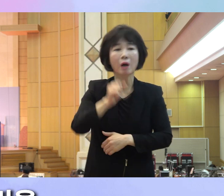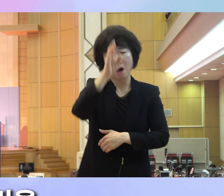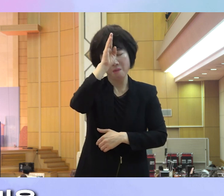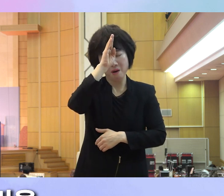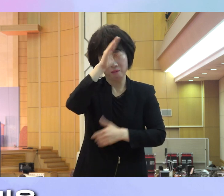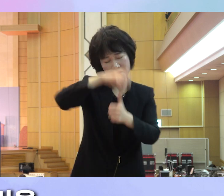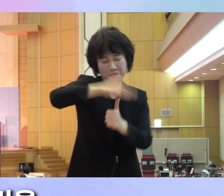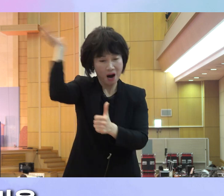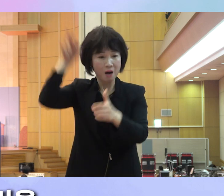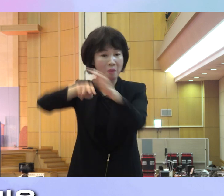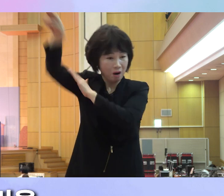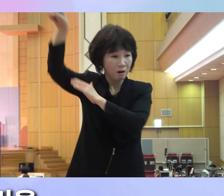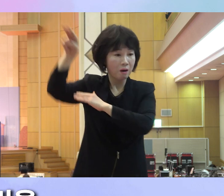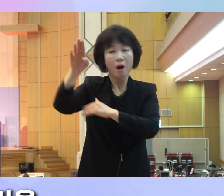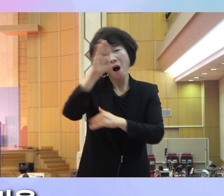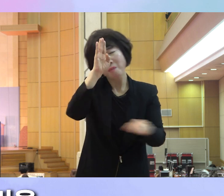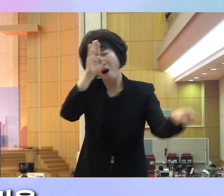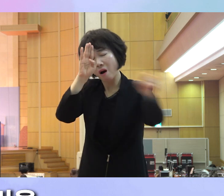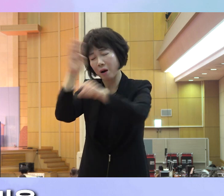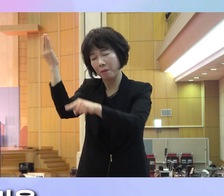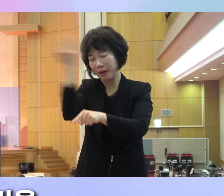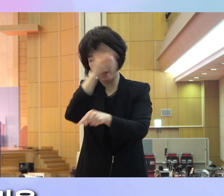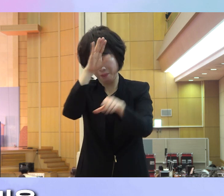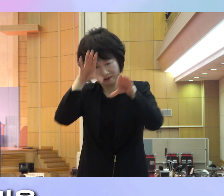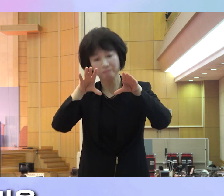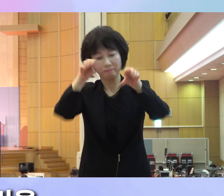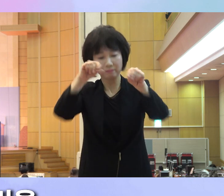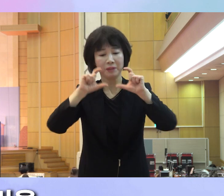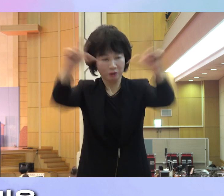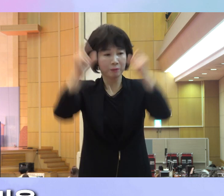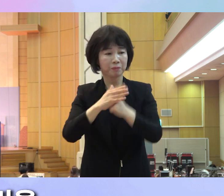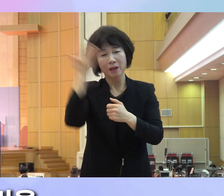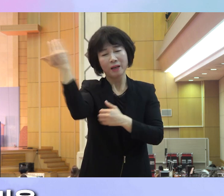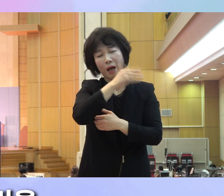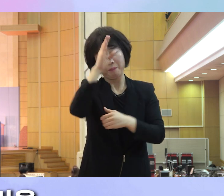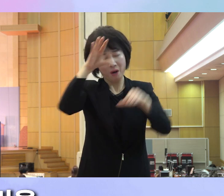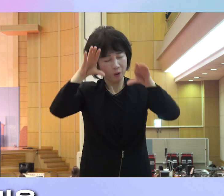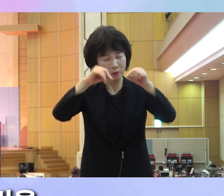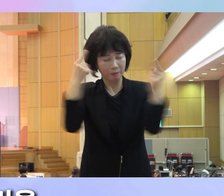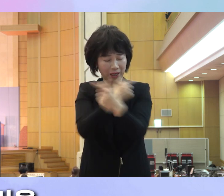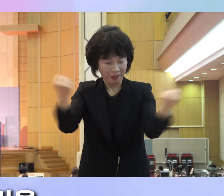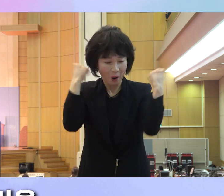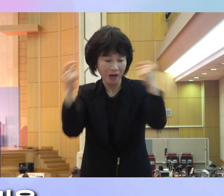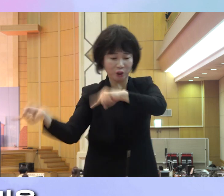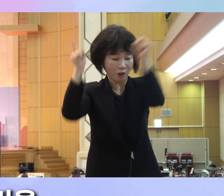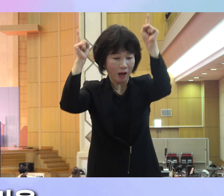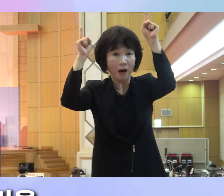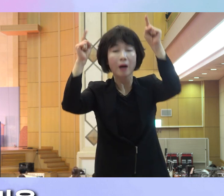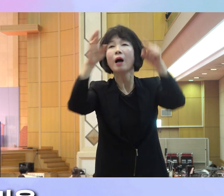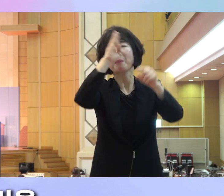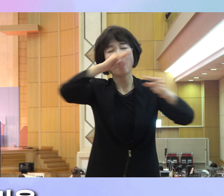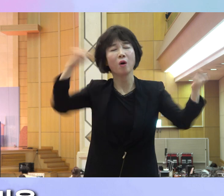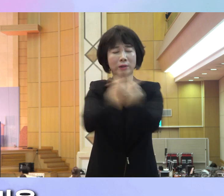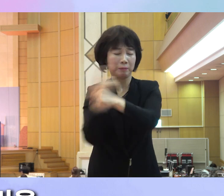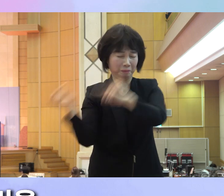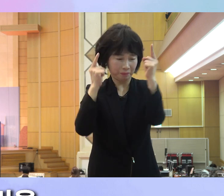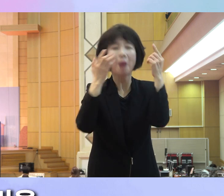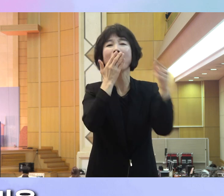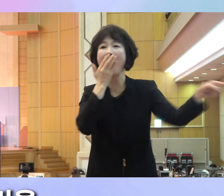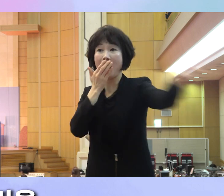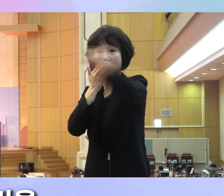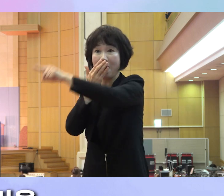병이 떠나가고 어떤 병이 깨끗이 나을지어다, 깨끗이 고쳐질지어다, 치료받게